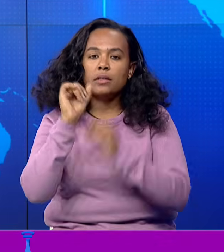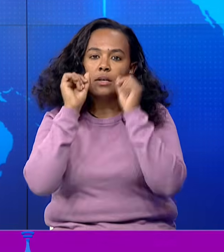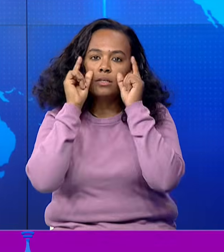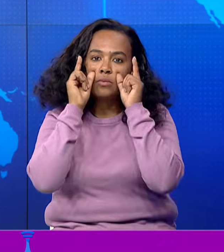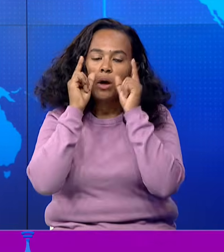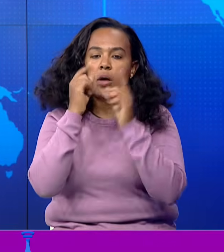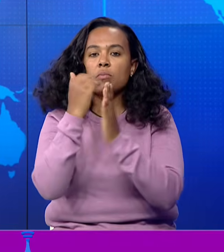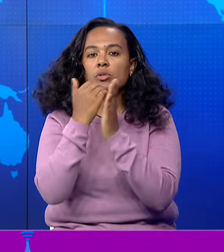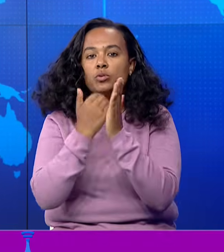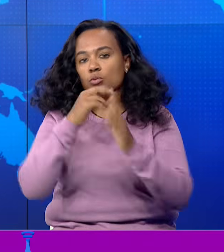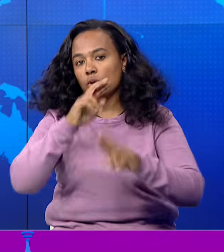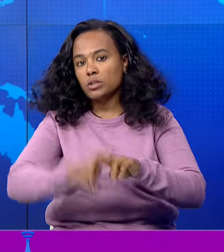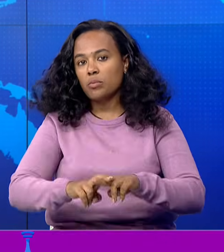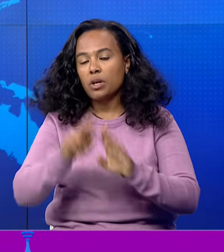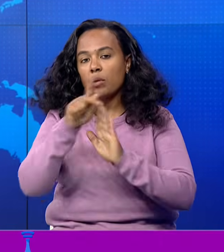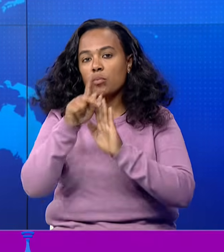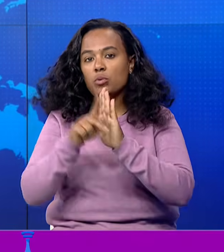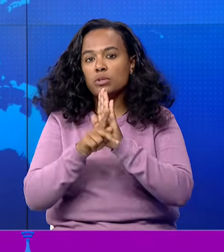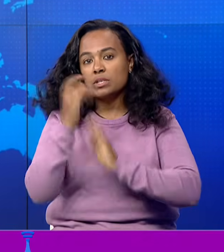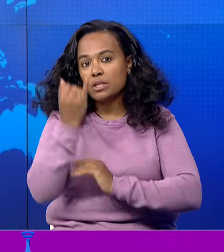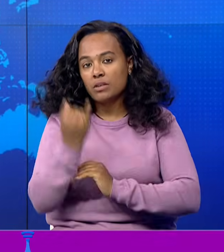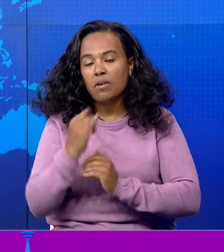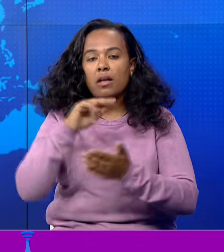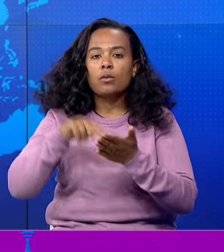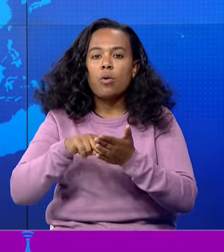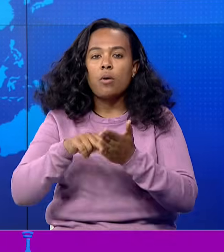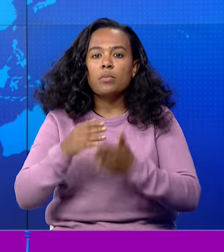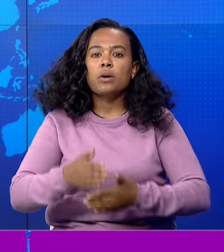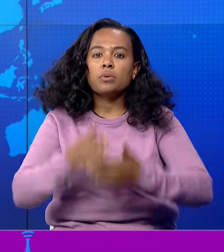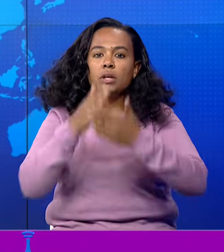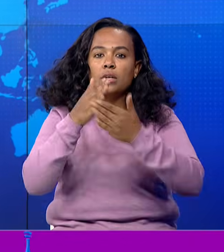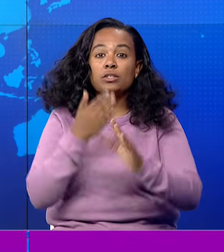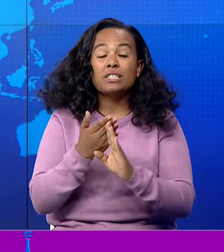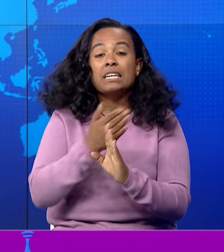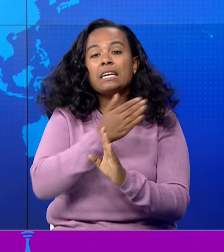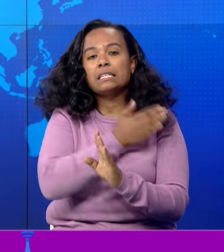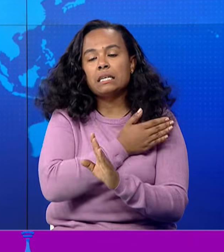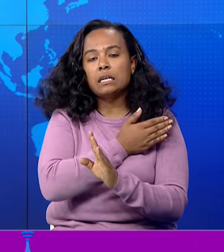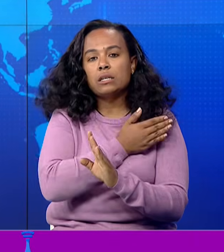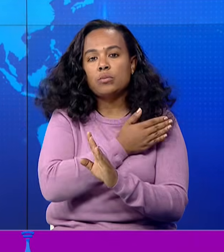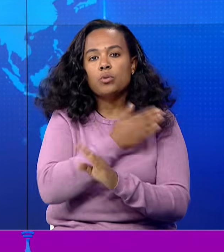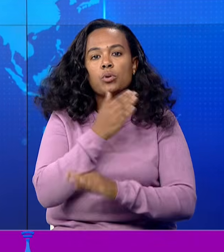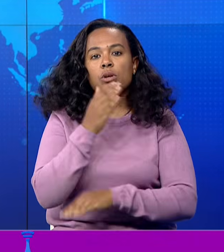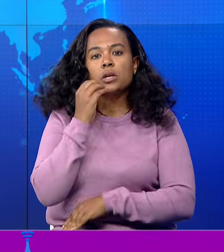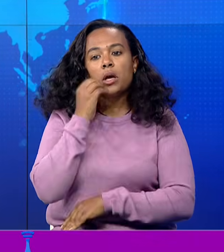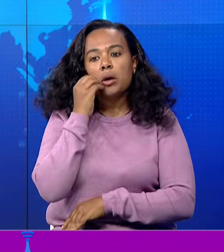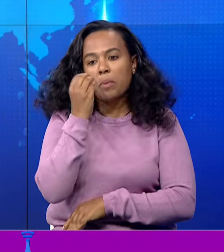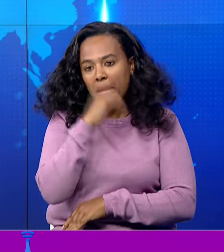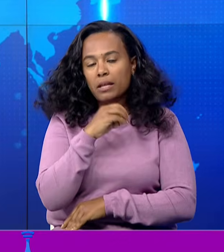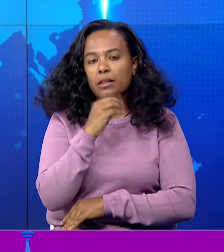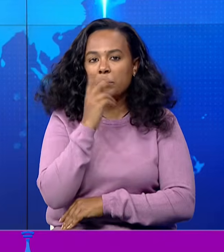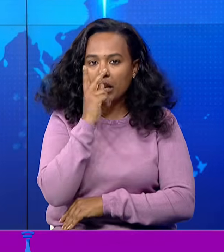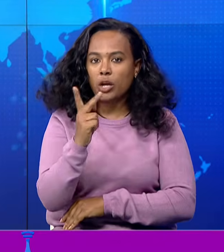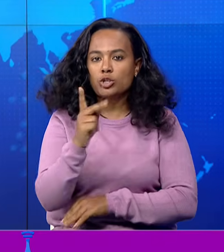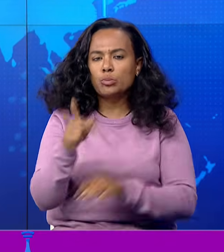በሰነዶቹ አስቀምጣ ፖሊሲ ነድፋ ተቋም ገንብታለች። እንደከዚህ ቀደሙ የበይ ተመልካች በርቀት